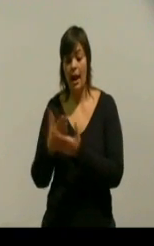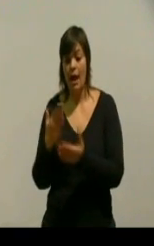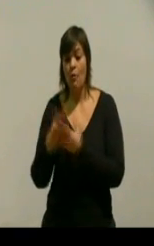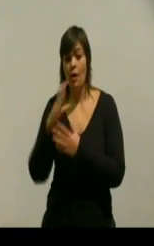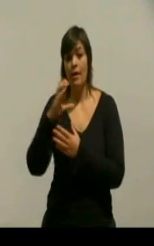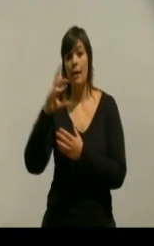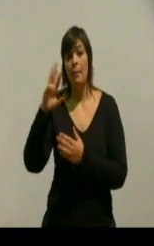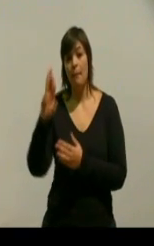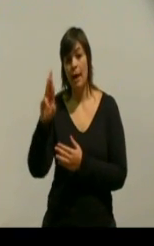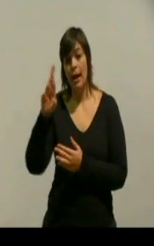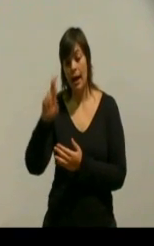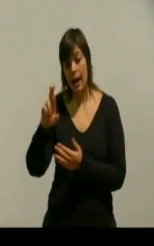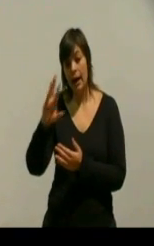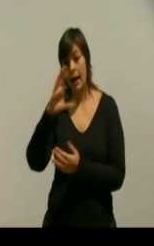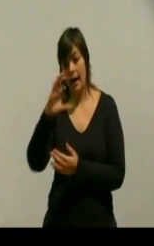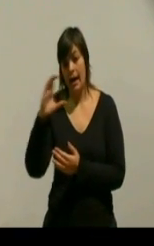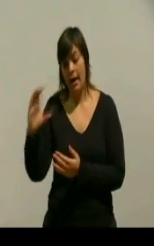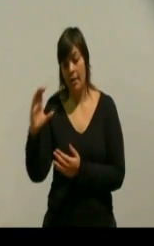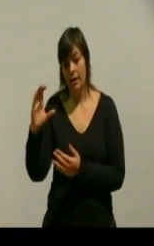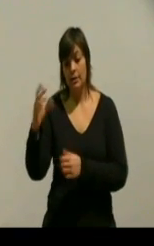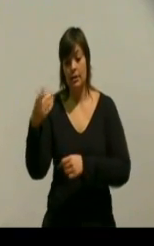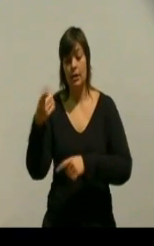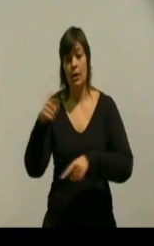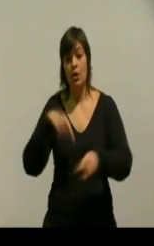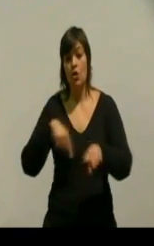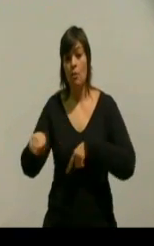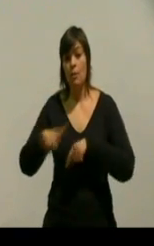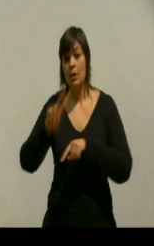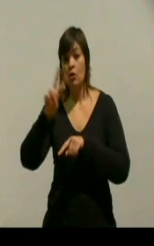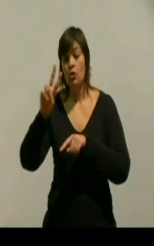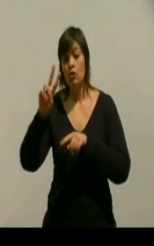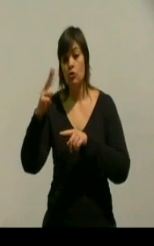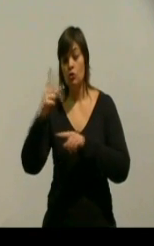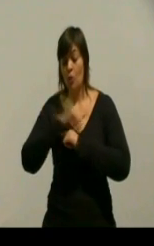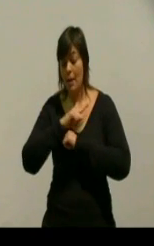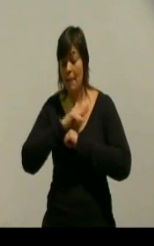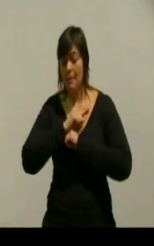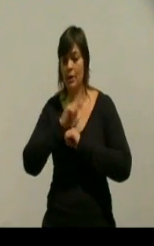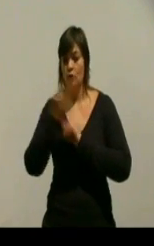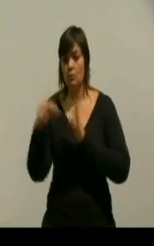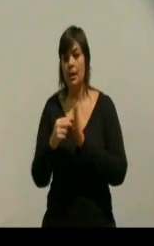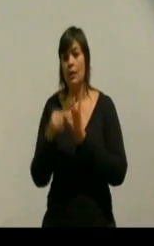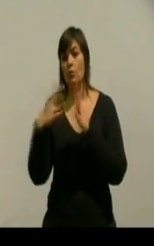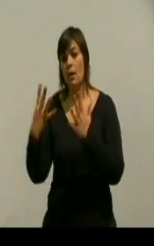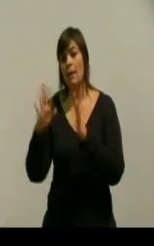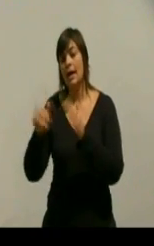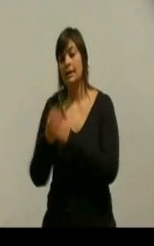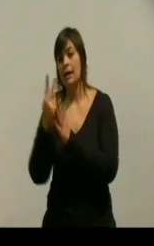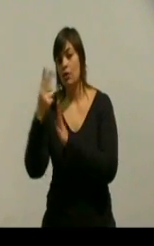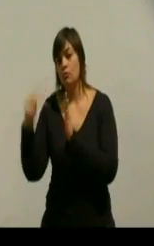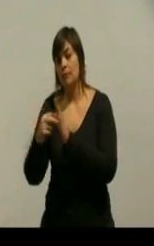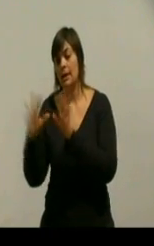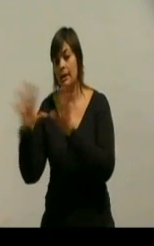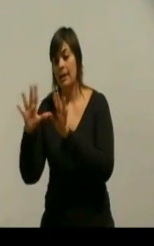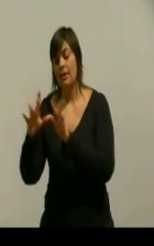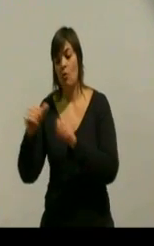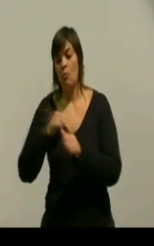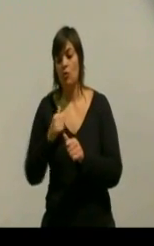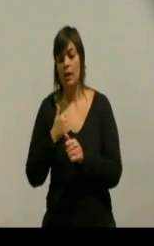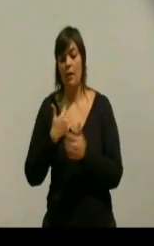Cáceres, realizado en noviembre de 2009 al 2010. Esta fue una decisión de volverme de Albacete a Extremadura, porque quería volver